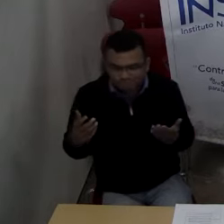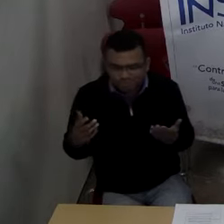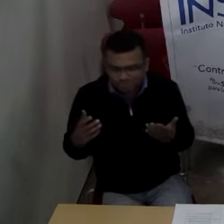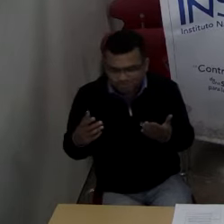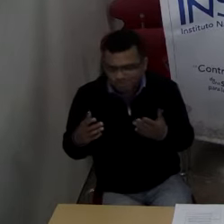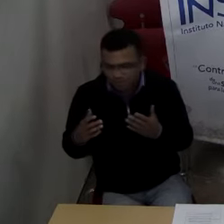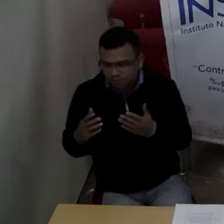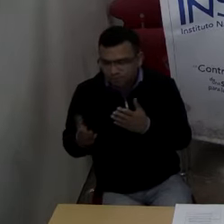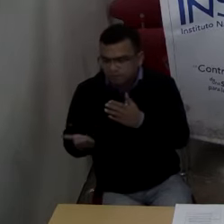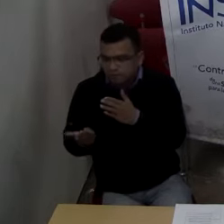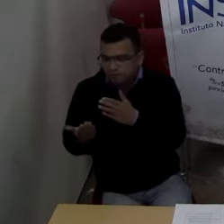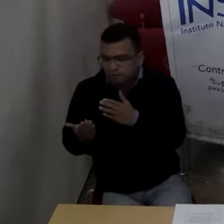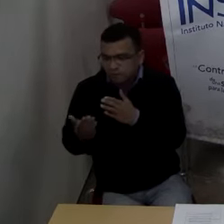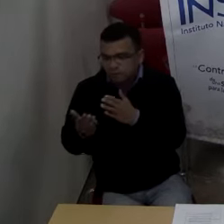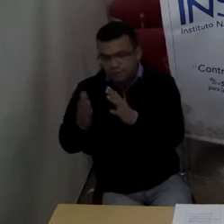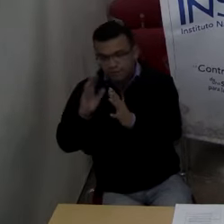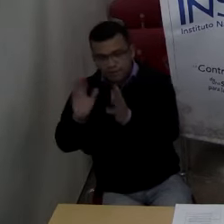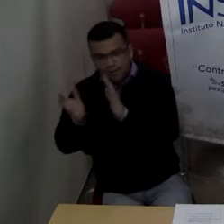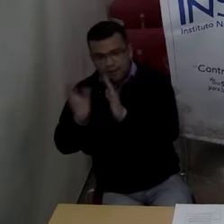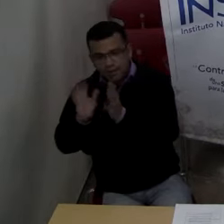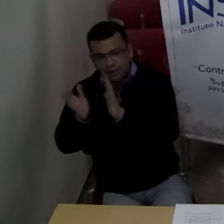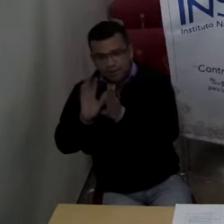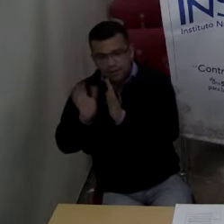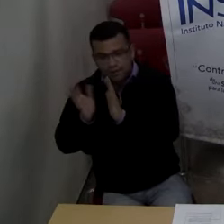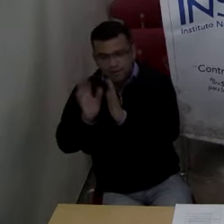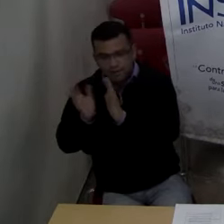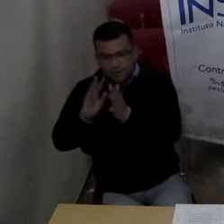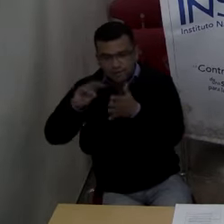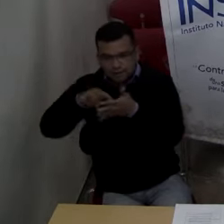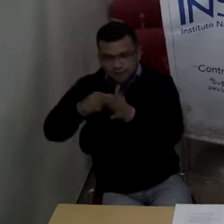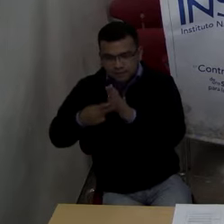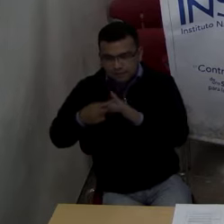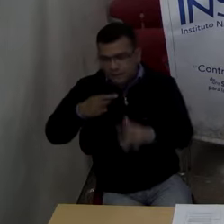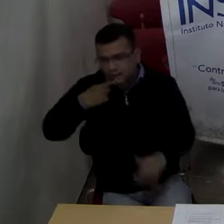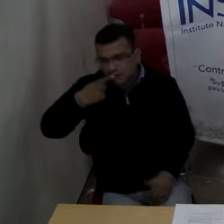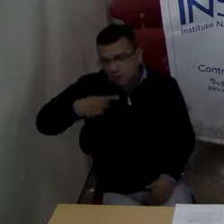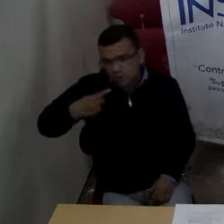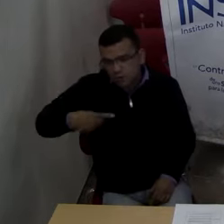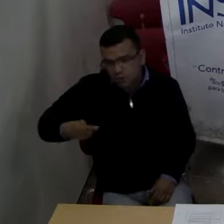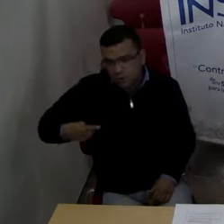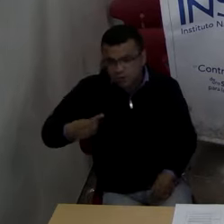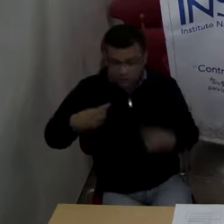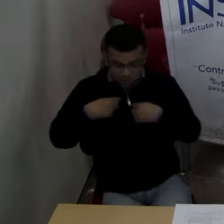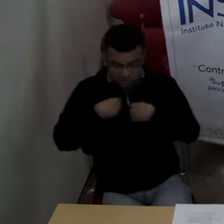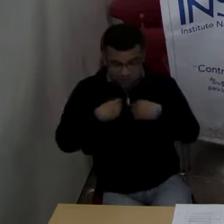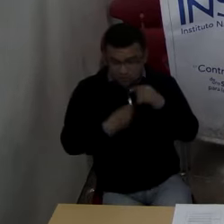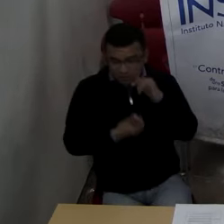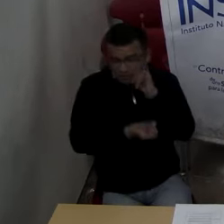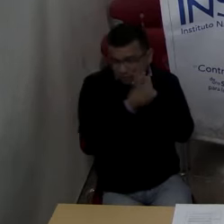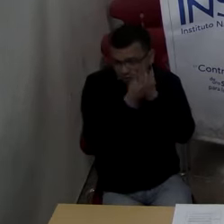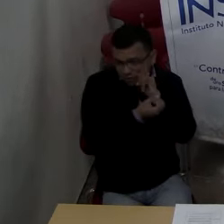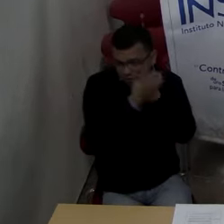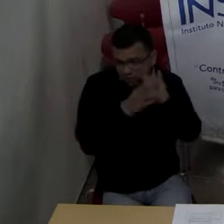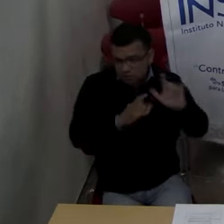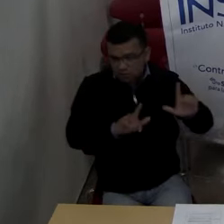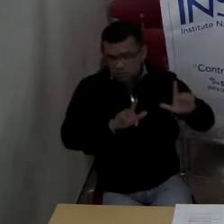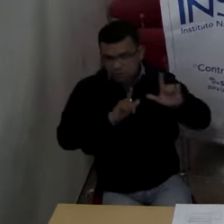Algunas de las prácticas, aunque no soy pedagoga, algunas de las prácticas